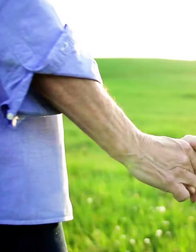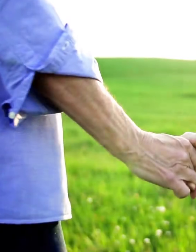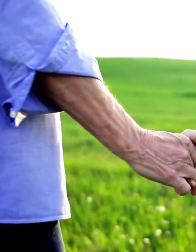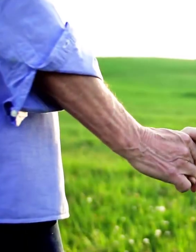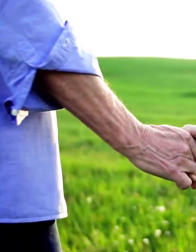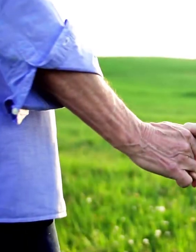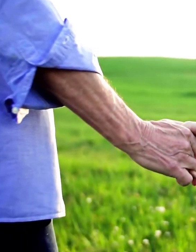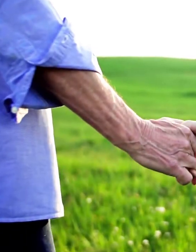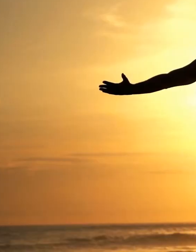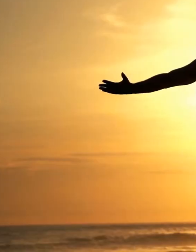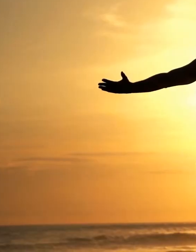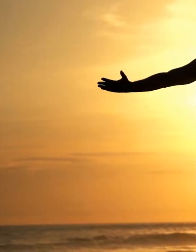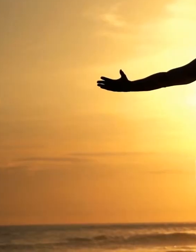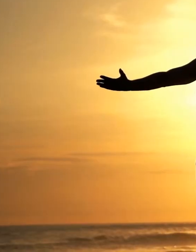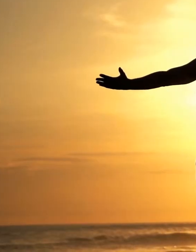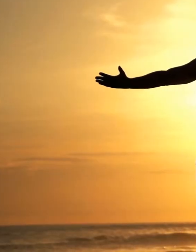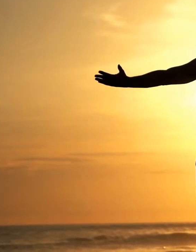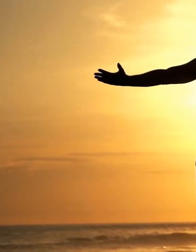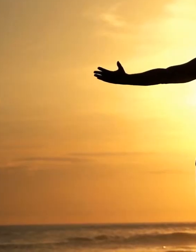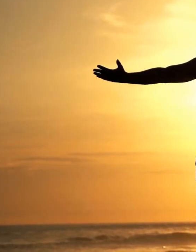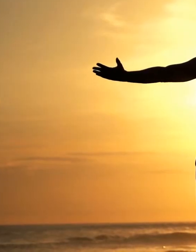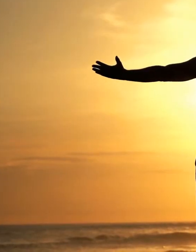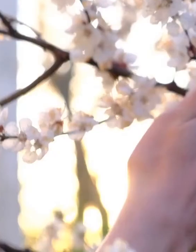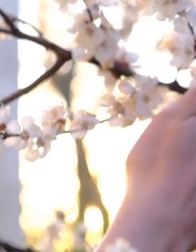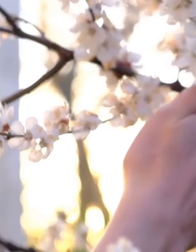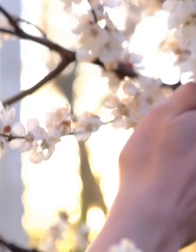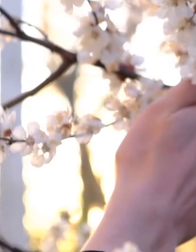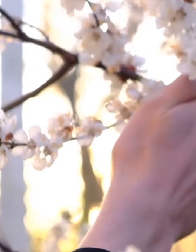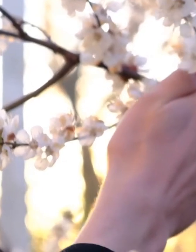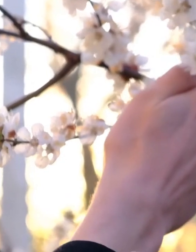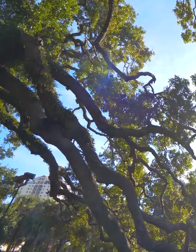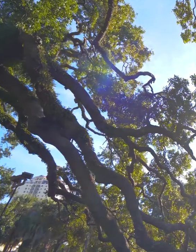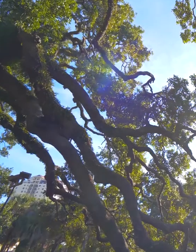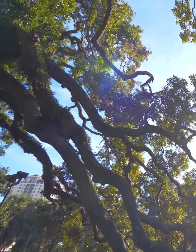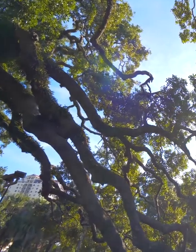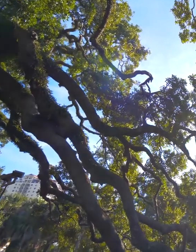¿Cómo aprendemos a nadar?